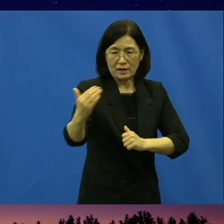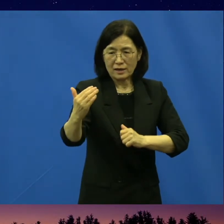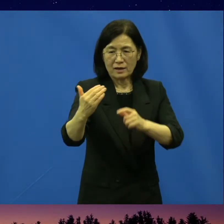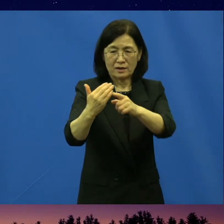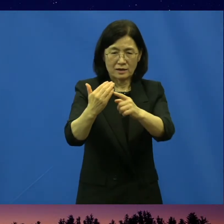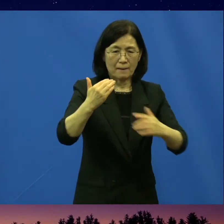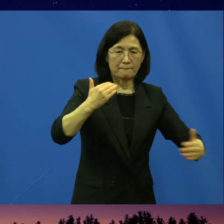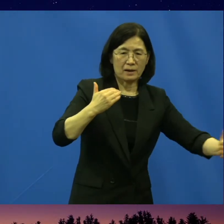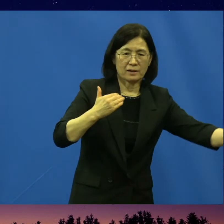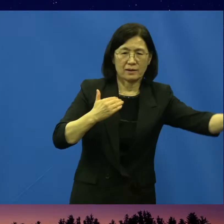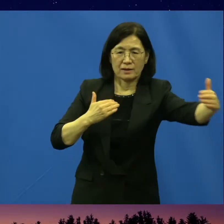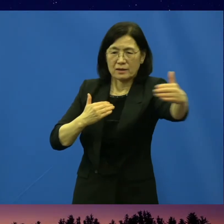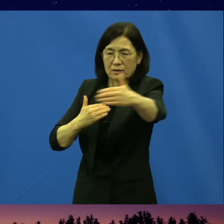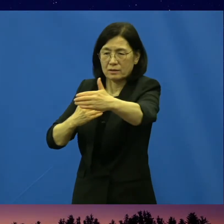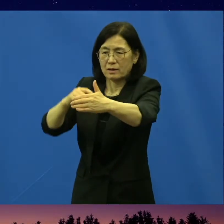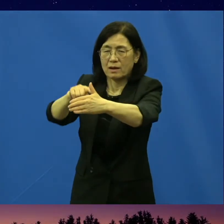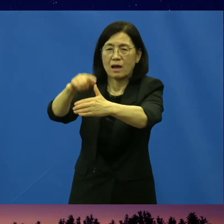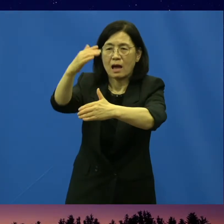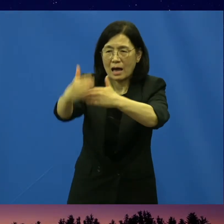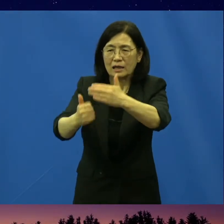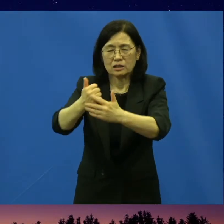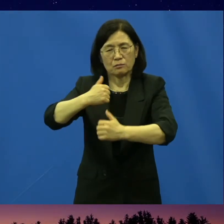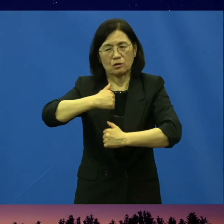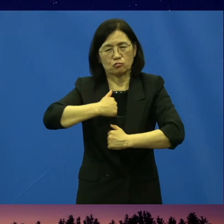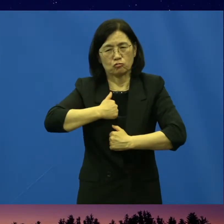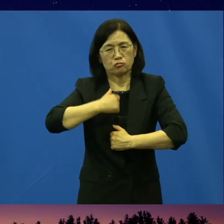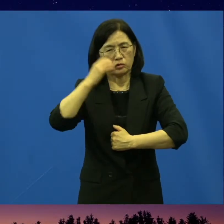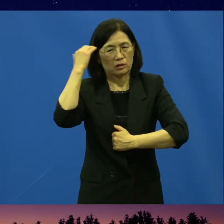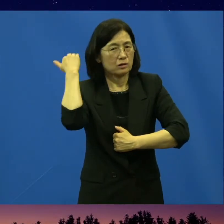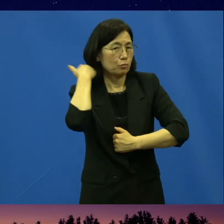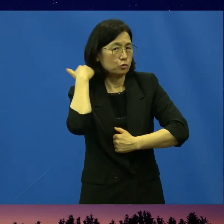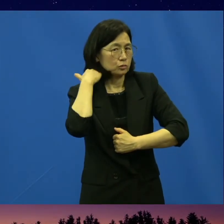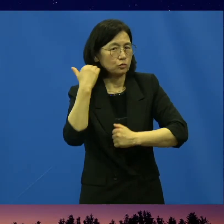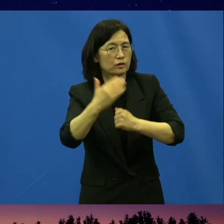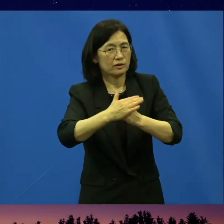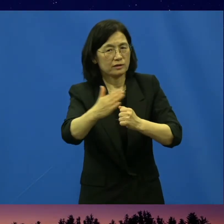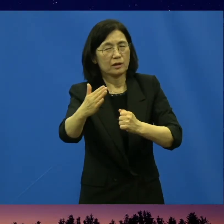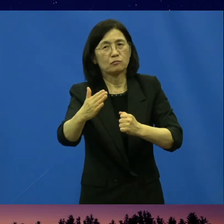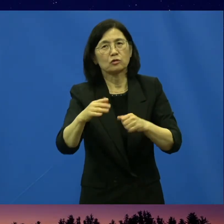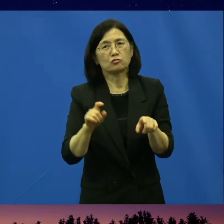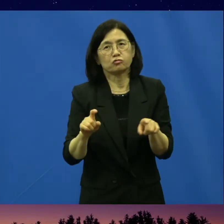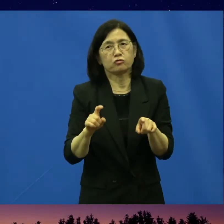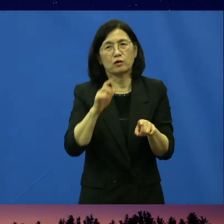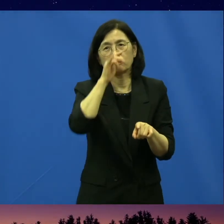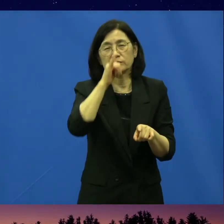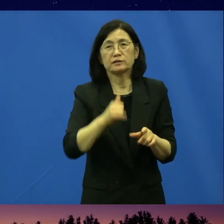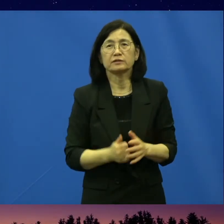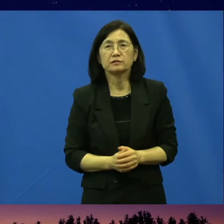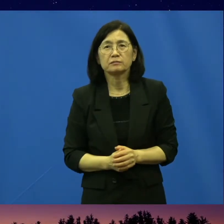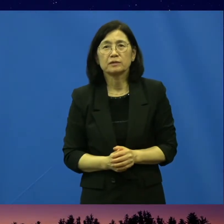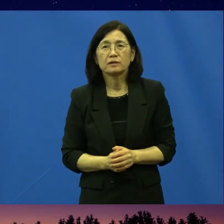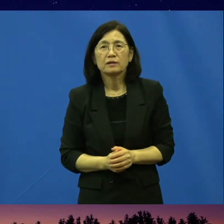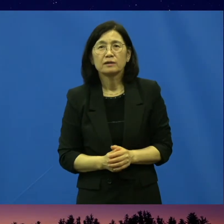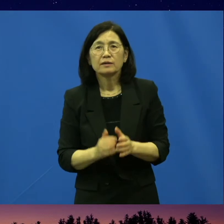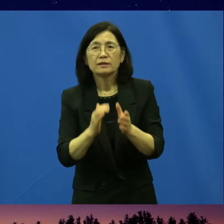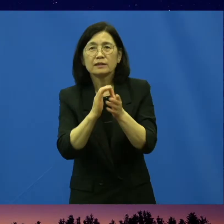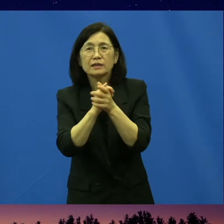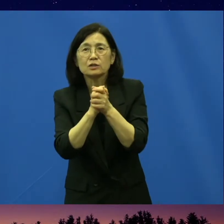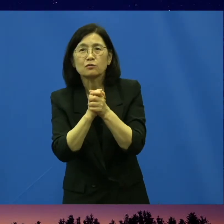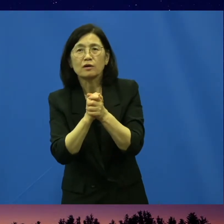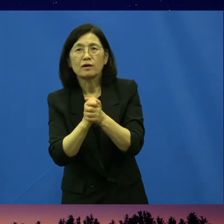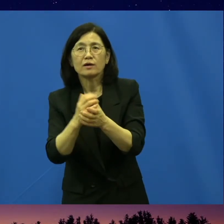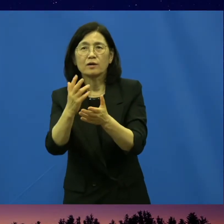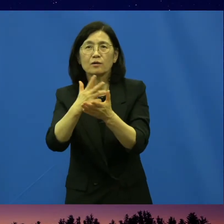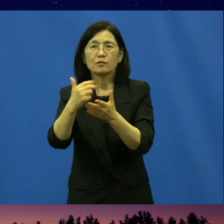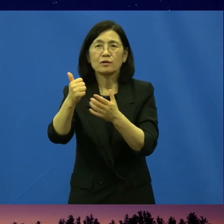그래서 엘리사가 한 기도는 뭐예요? 그 종을 위해서 기도한 겁니다. 무슨 기도예요? 17절에 기도하여 이르되 여호와여